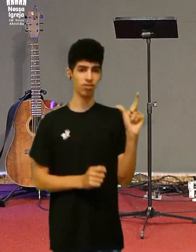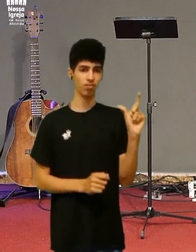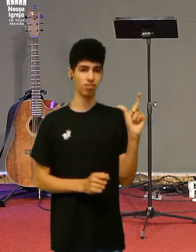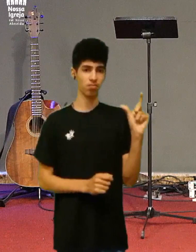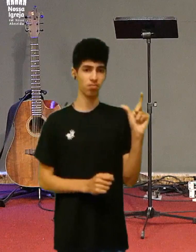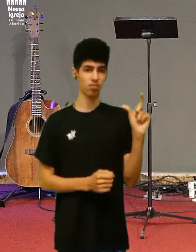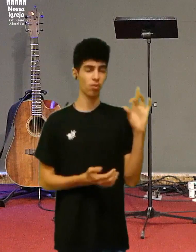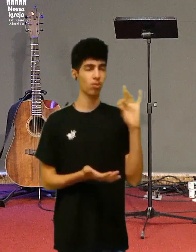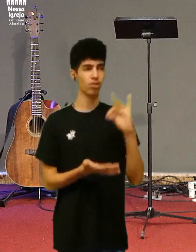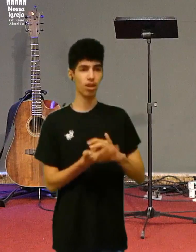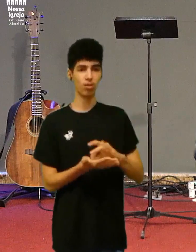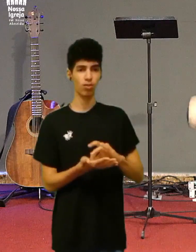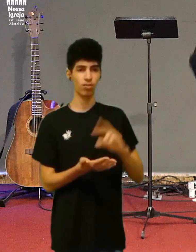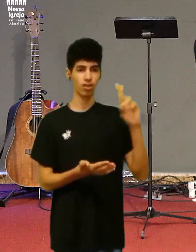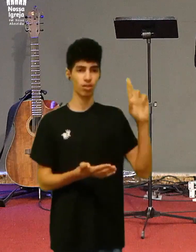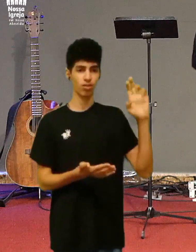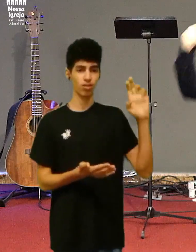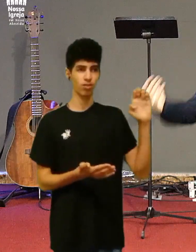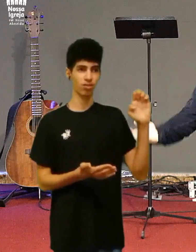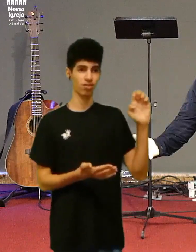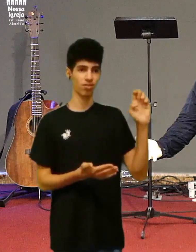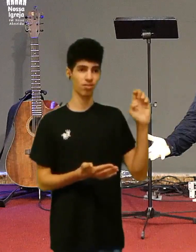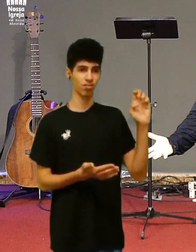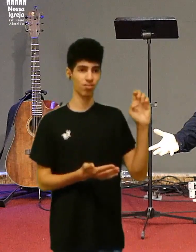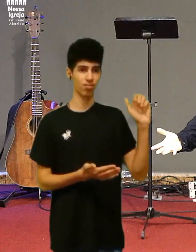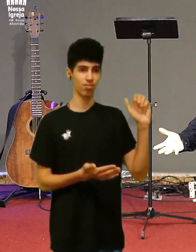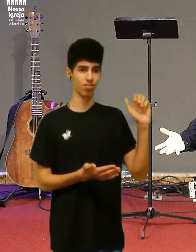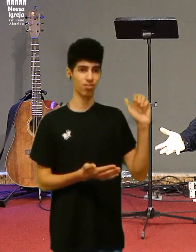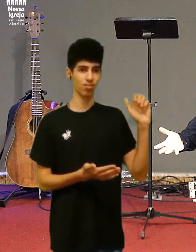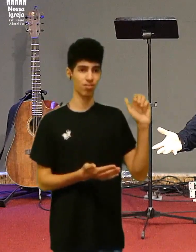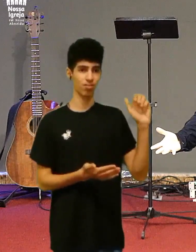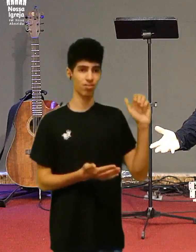reavivamento. Algo está morto.